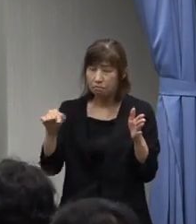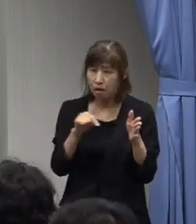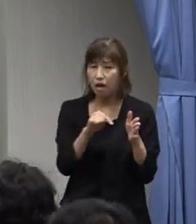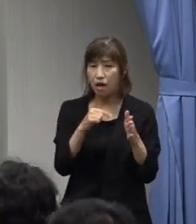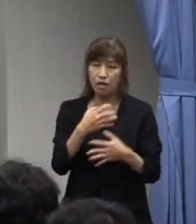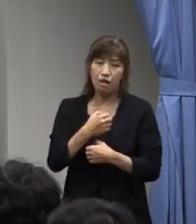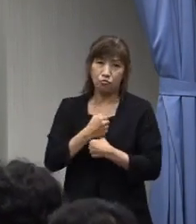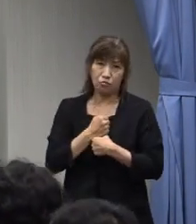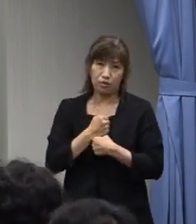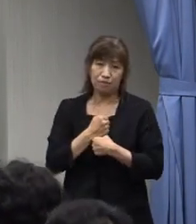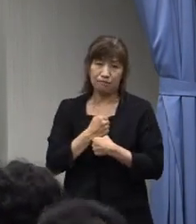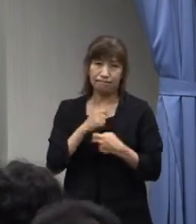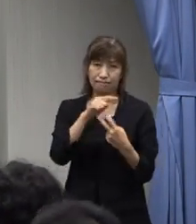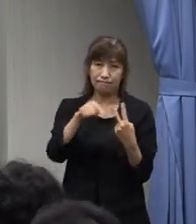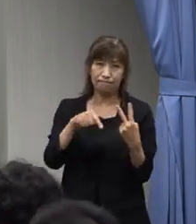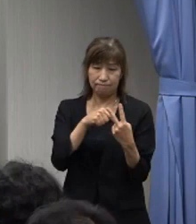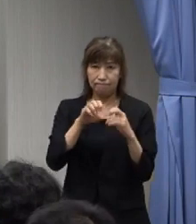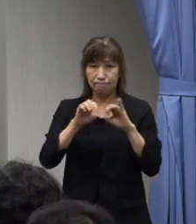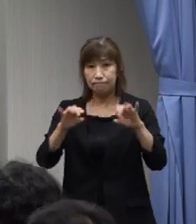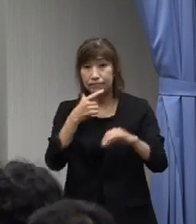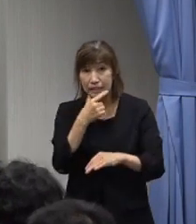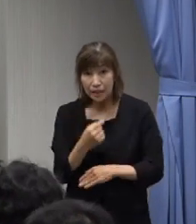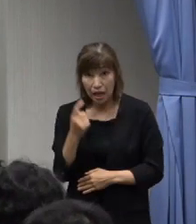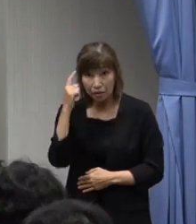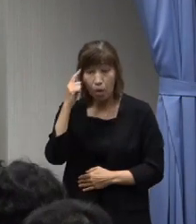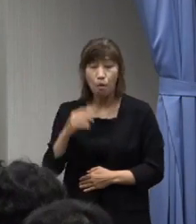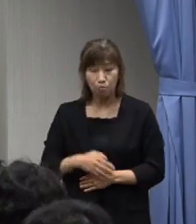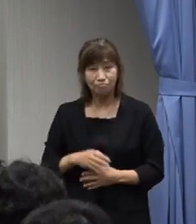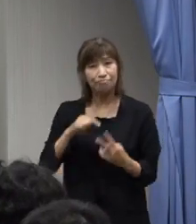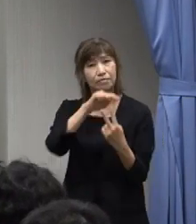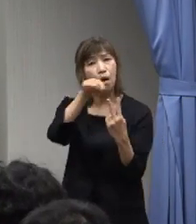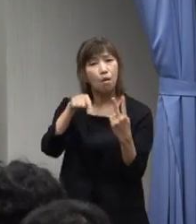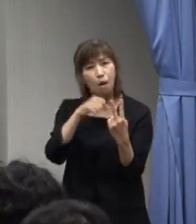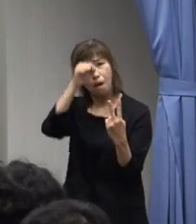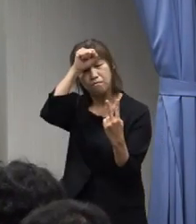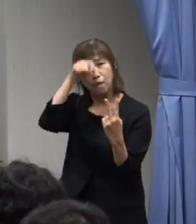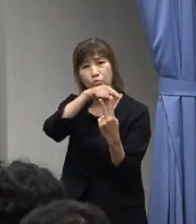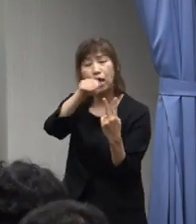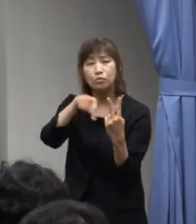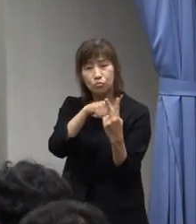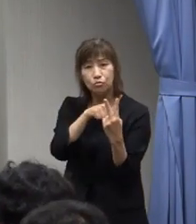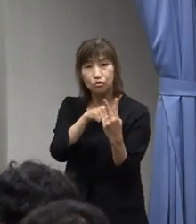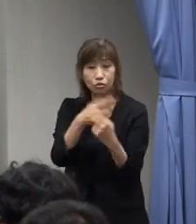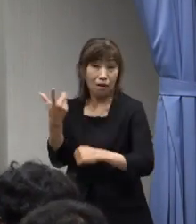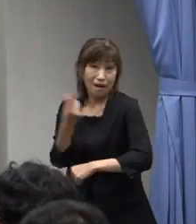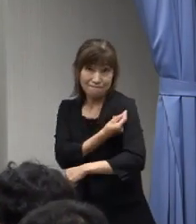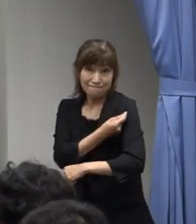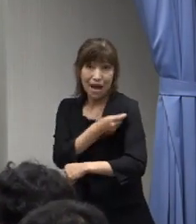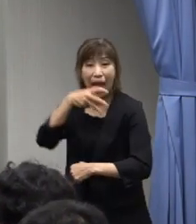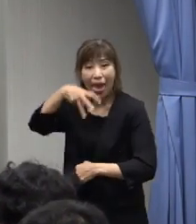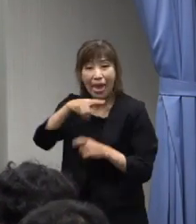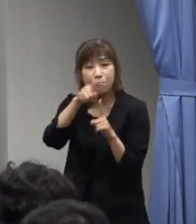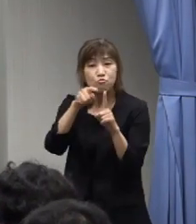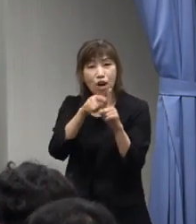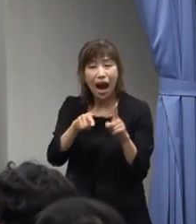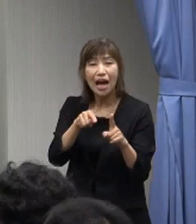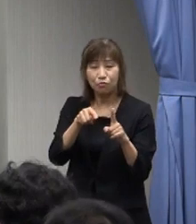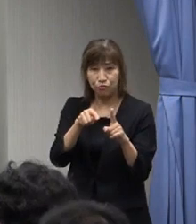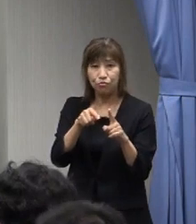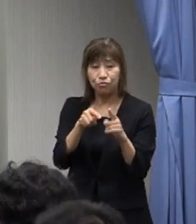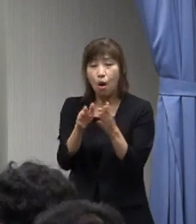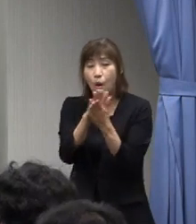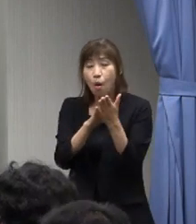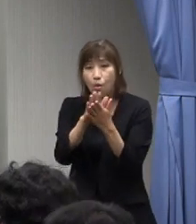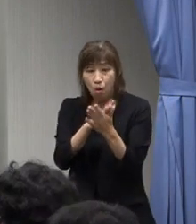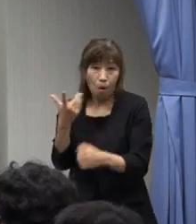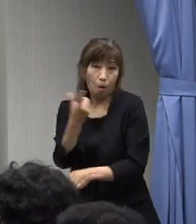ていただきます。そしてこのマシン、風疹というのは、この MR ワクチン、混合ワクチン、マシンと風疹の混合ワクチンを接